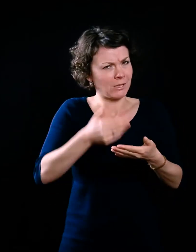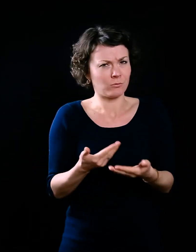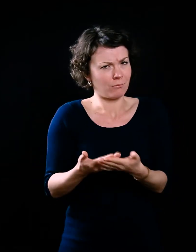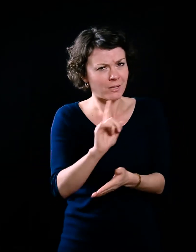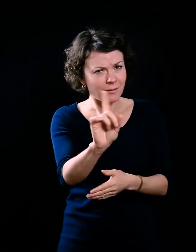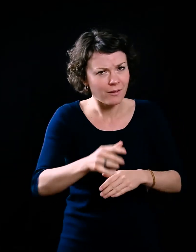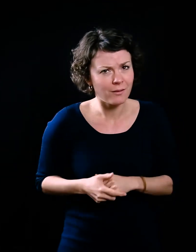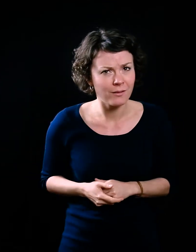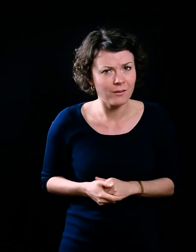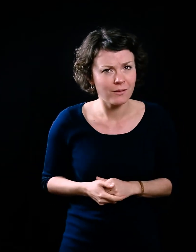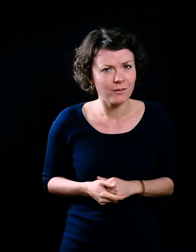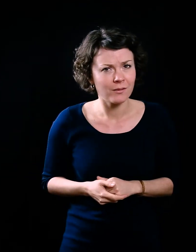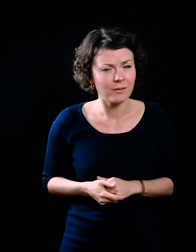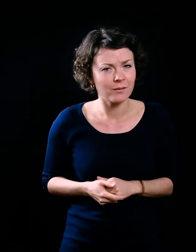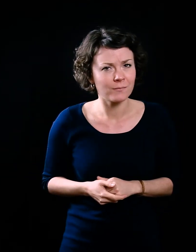mais